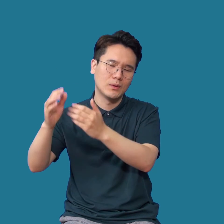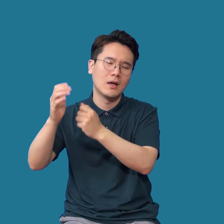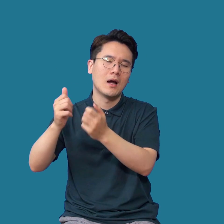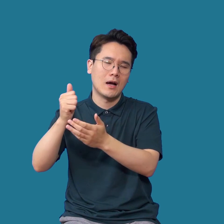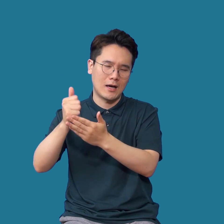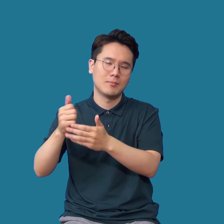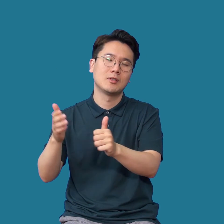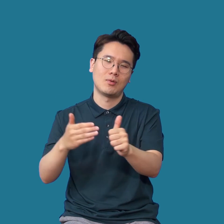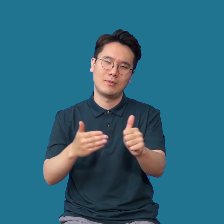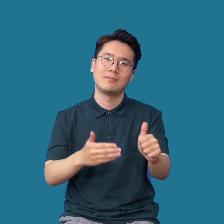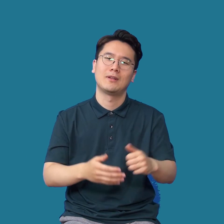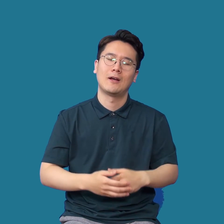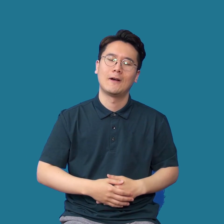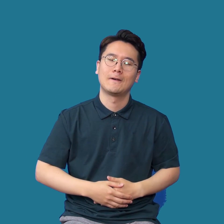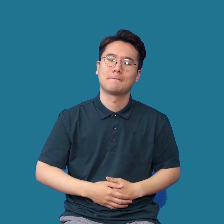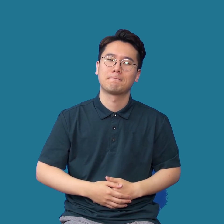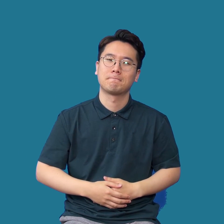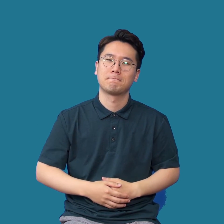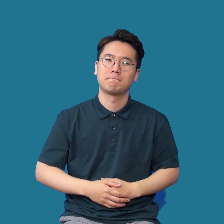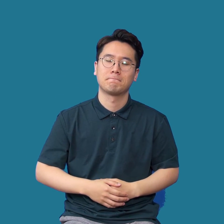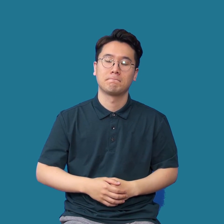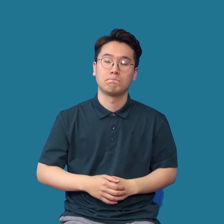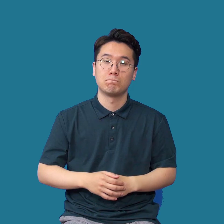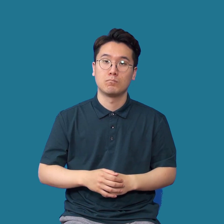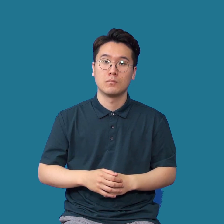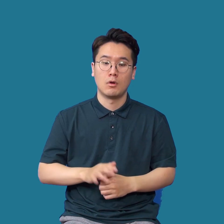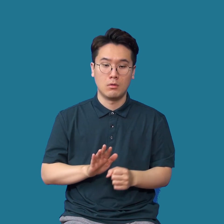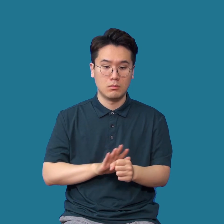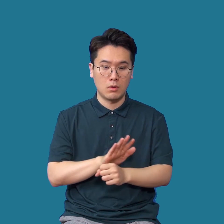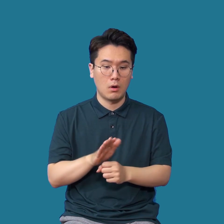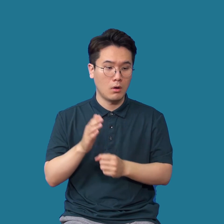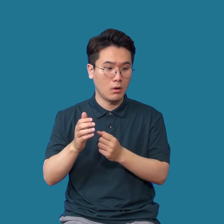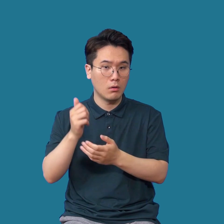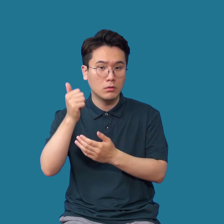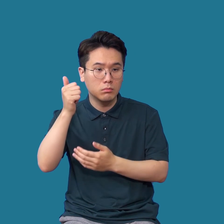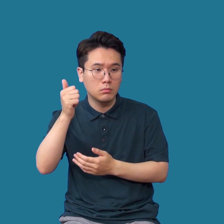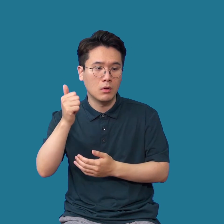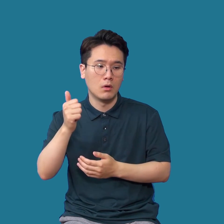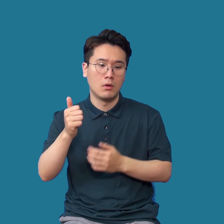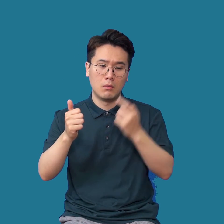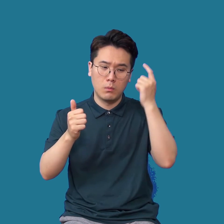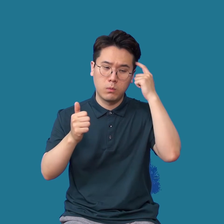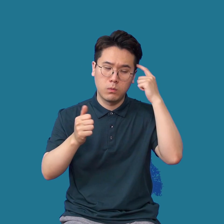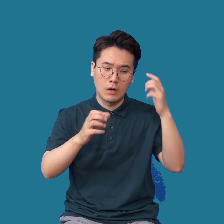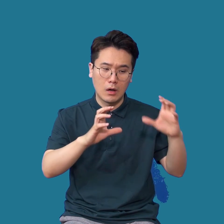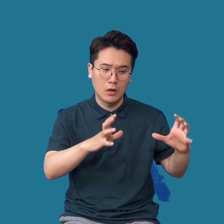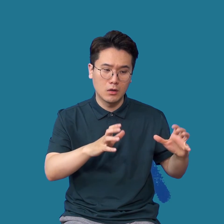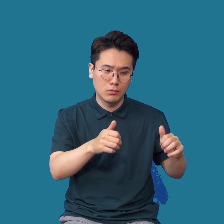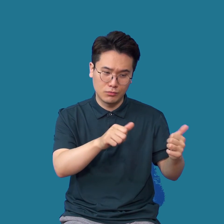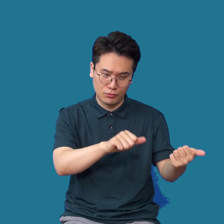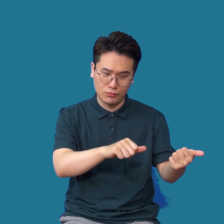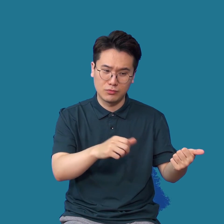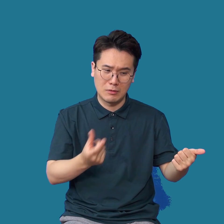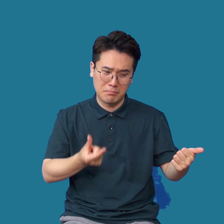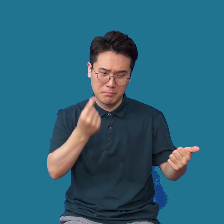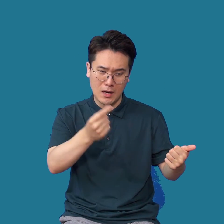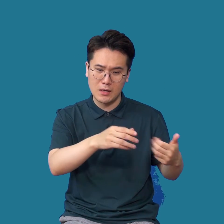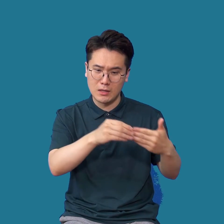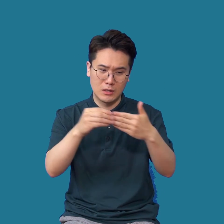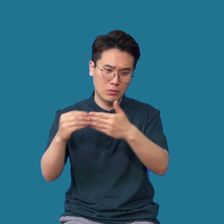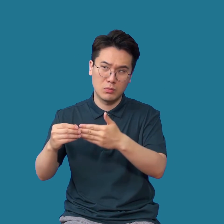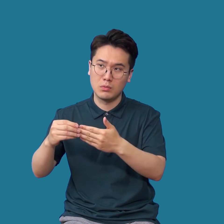사랑의 하나님이 애를 왜 데려가시느냐고 하십니까? 그게 사랑이냐고 하십니까?